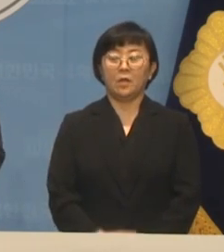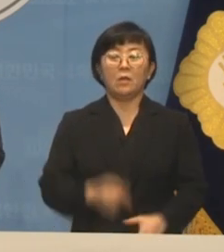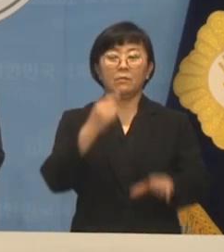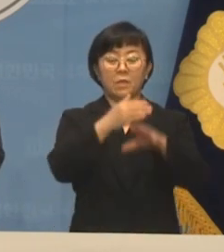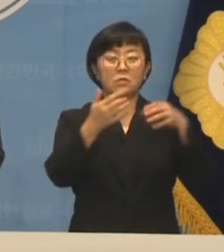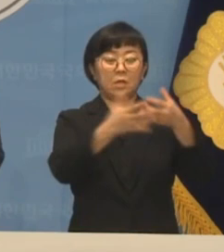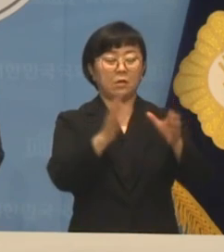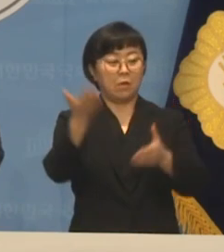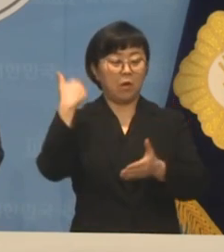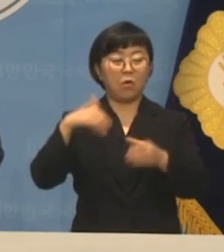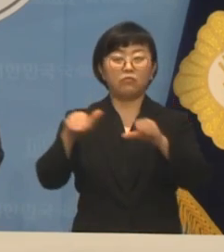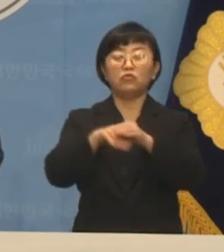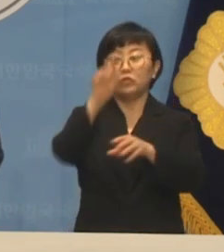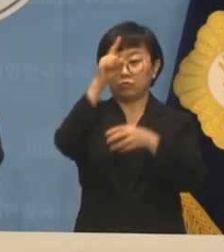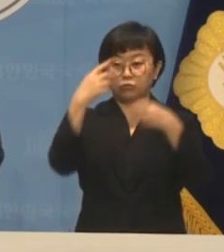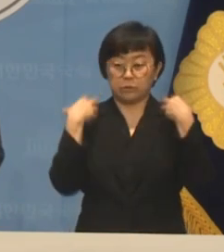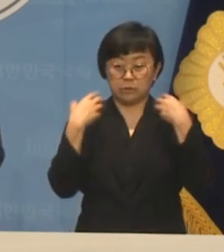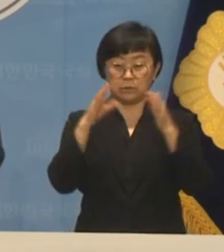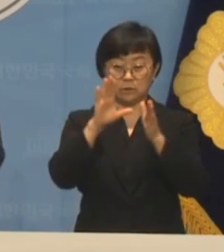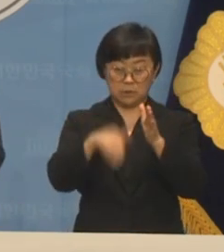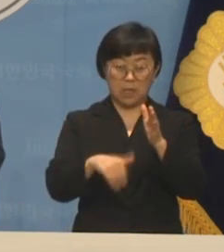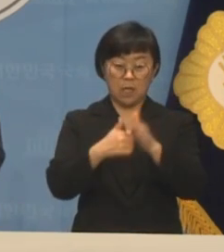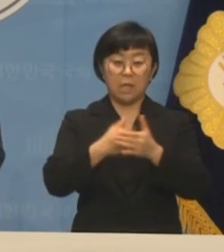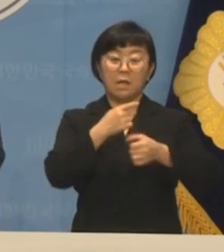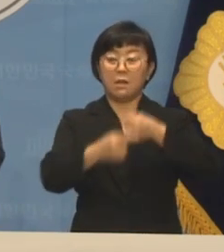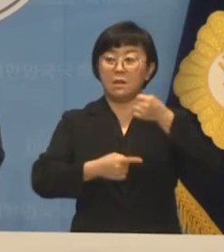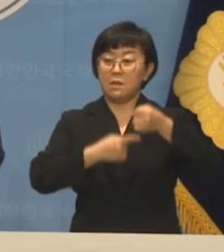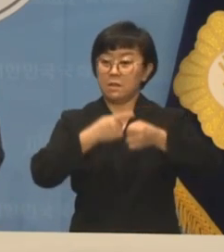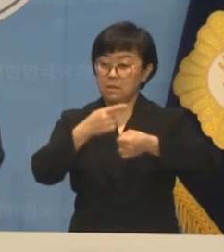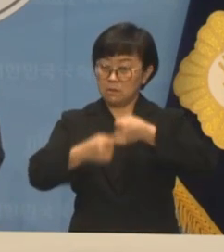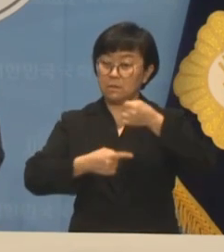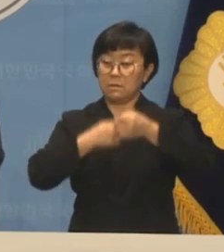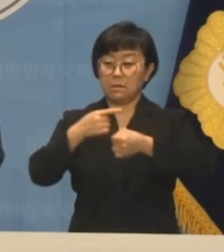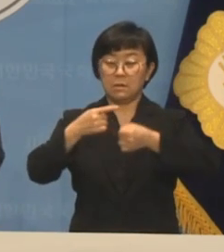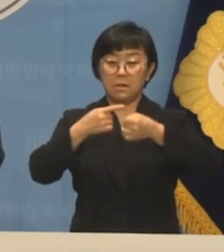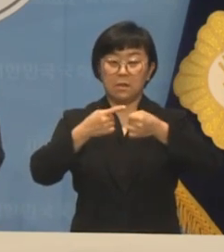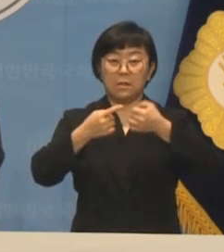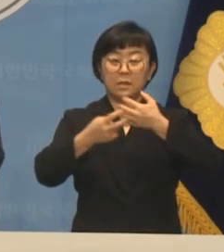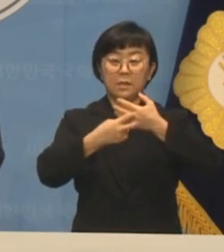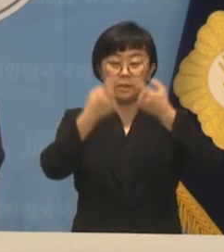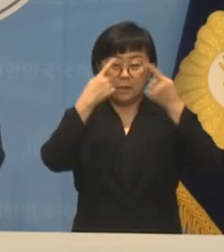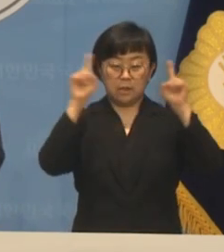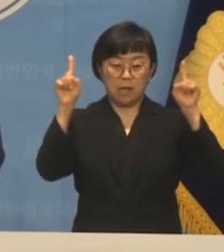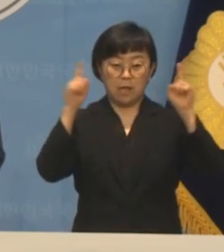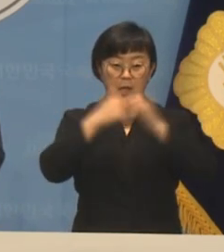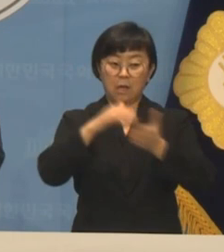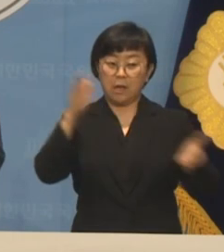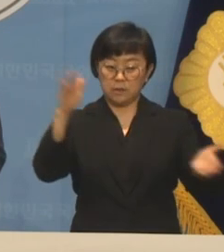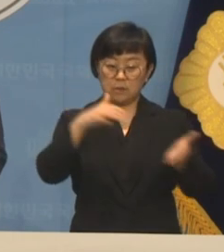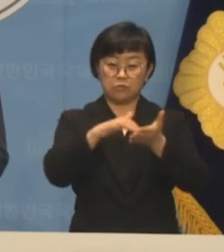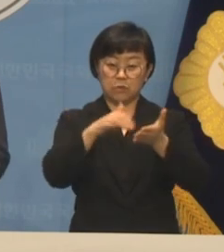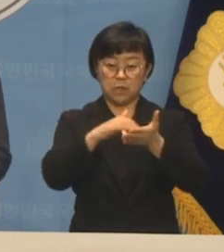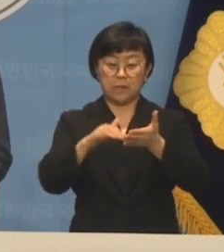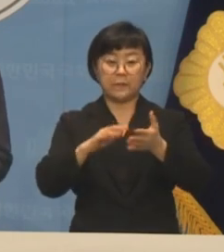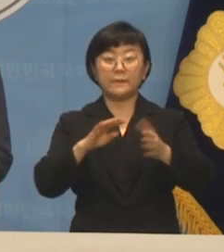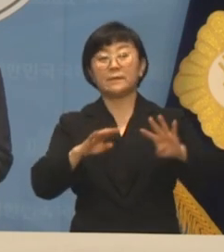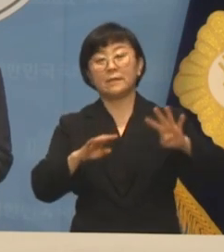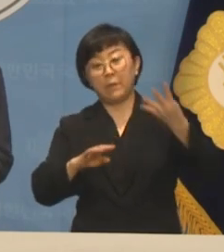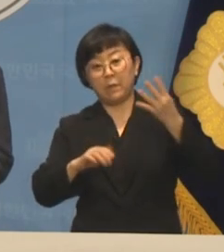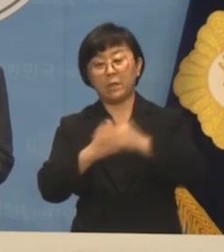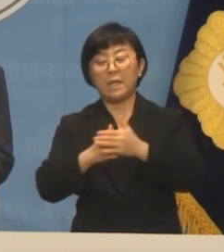민주당은 과거 문재인 정부 때 매년 의대 정원을 400명씩 10년에